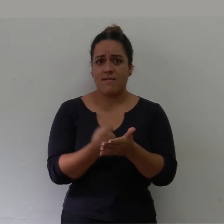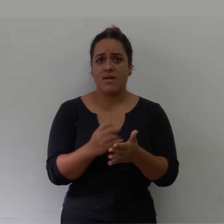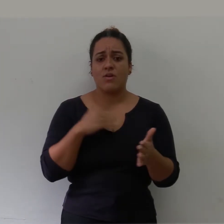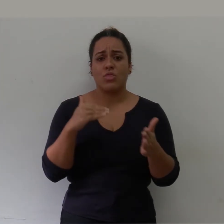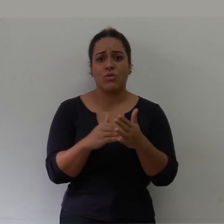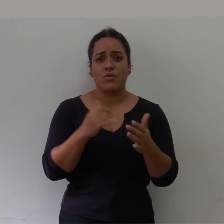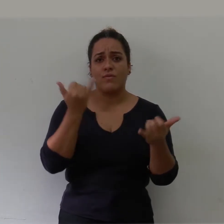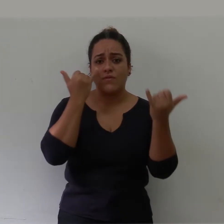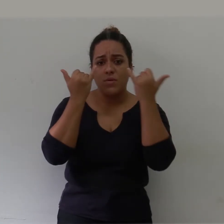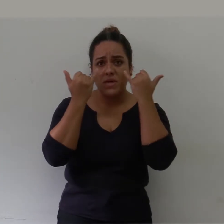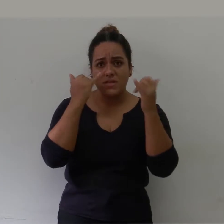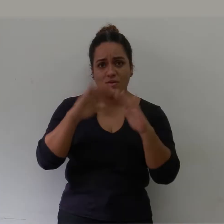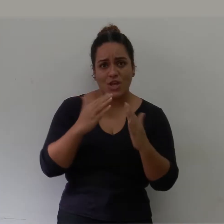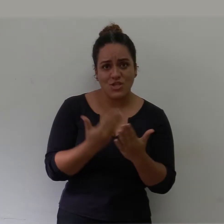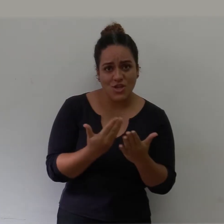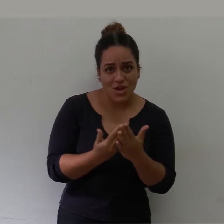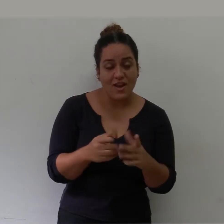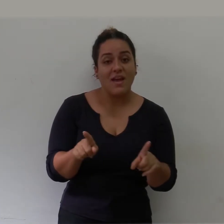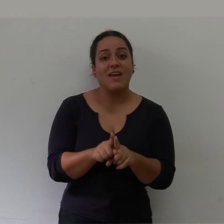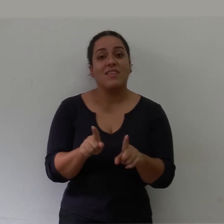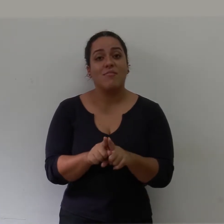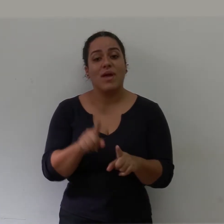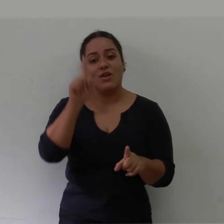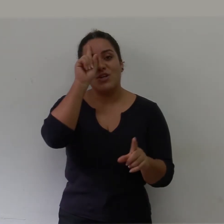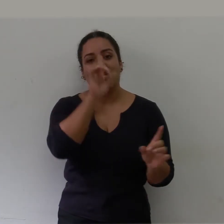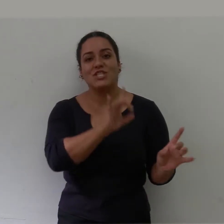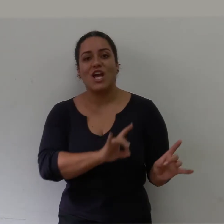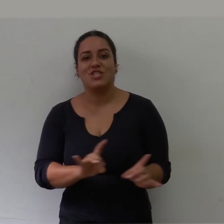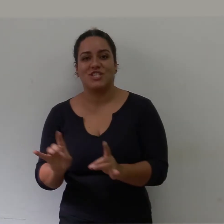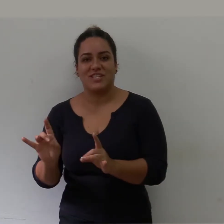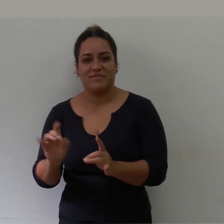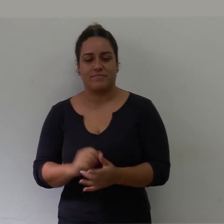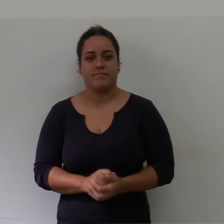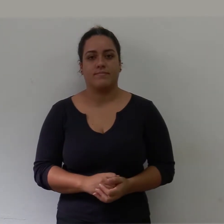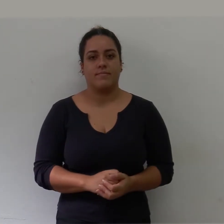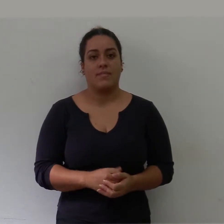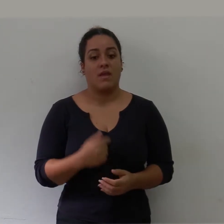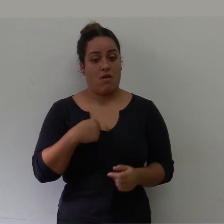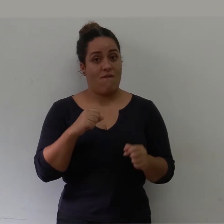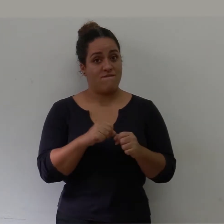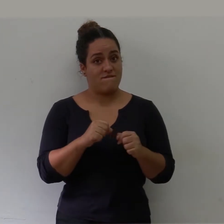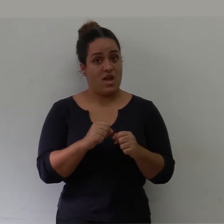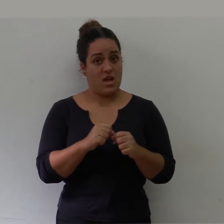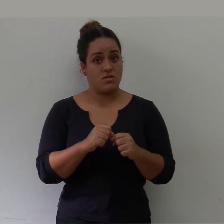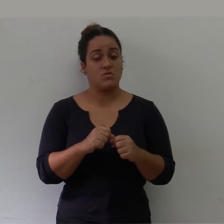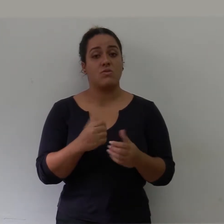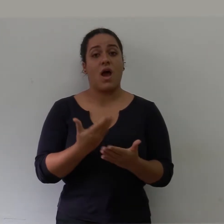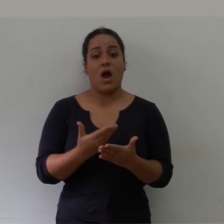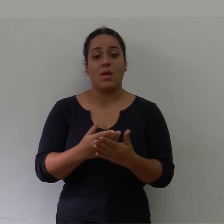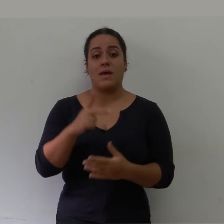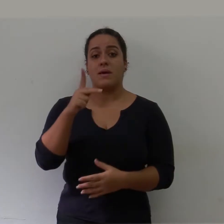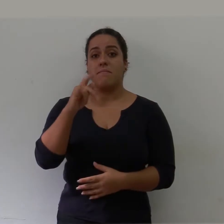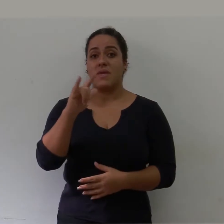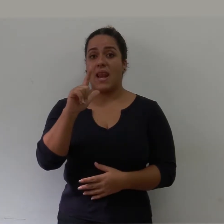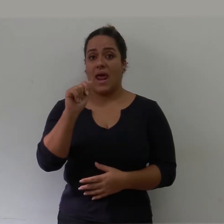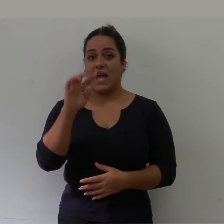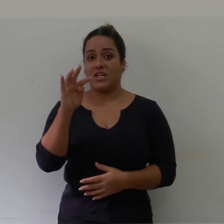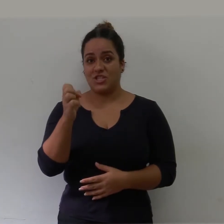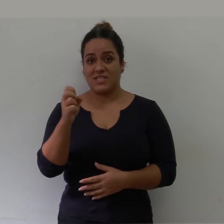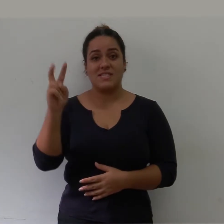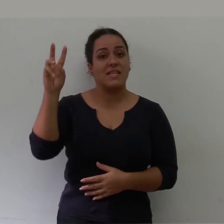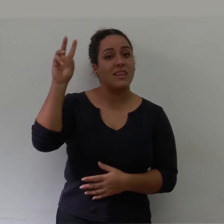matérias da escola e também sobre sua rotina. Faço aula de pilates nas terças e quintas à